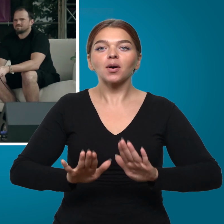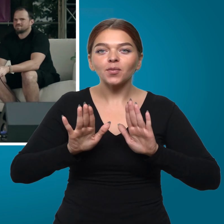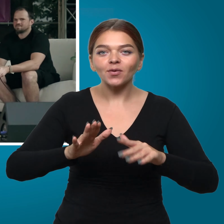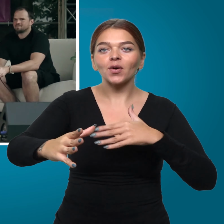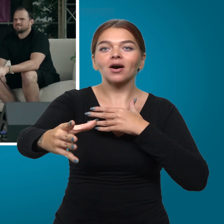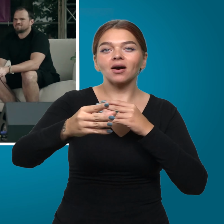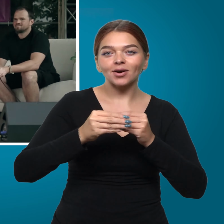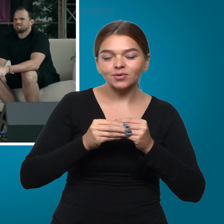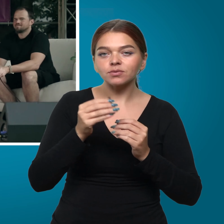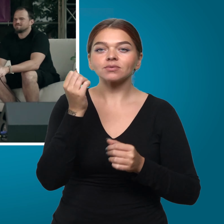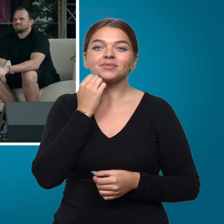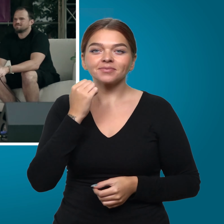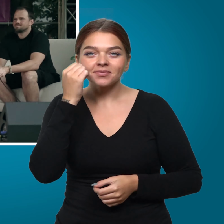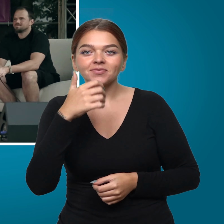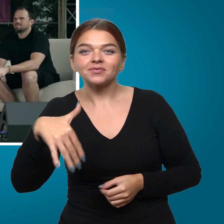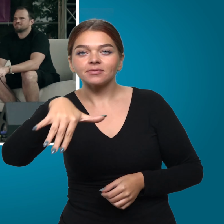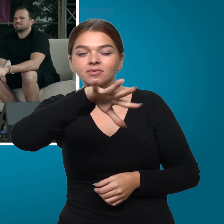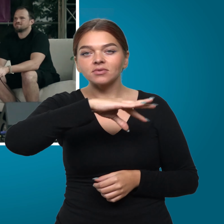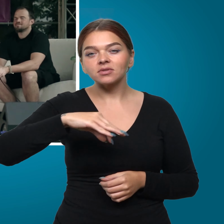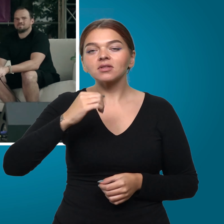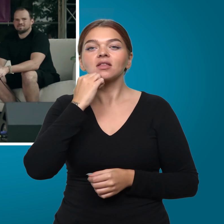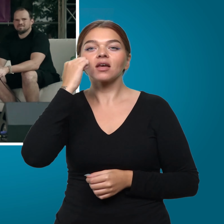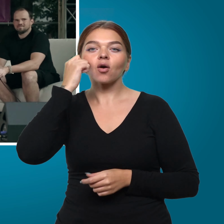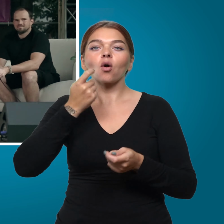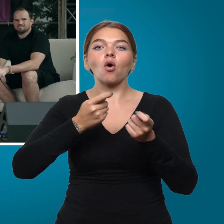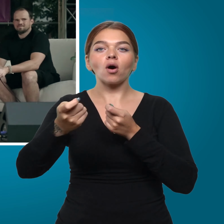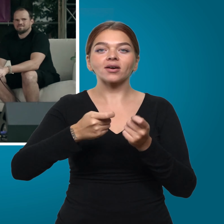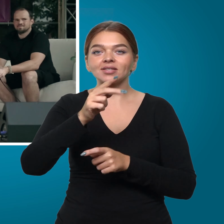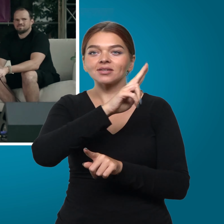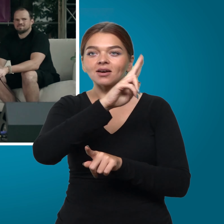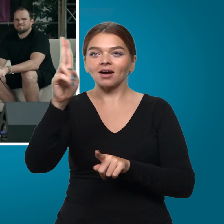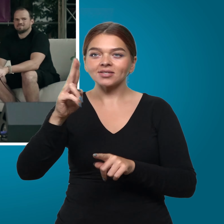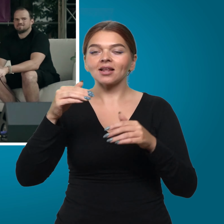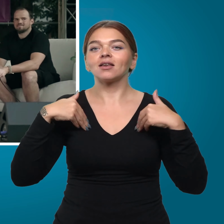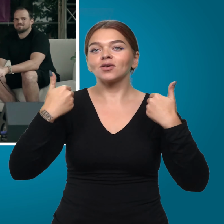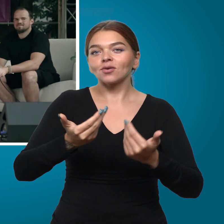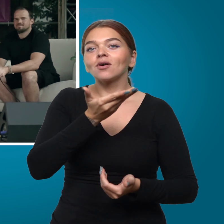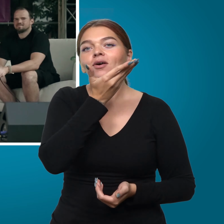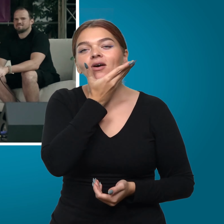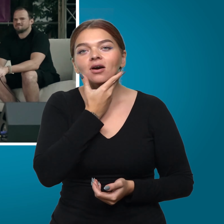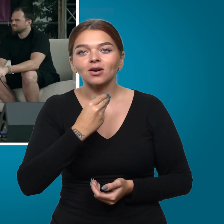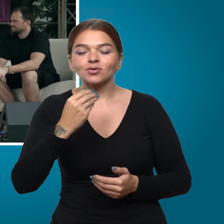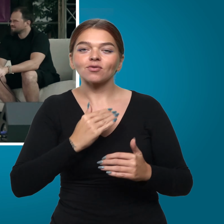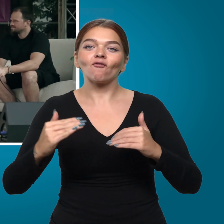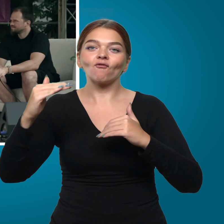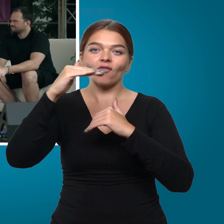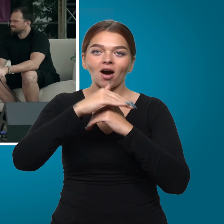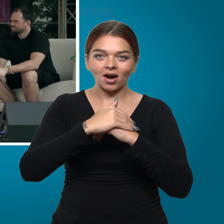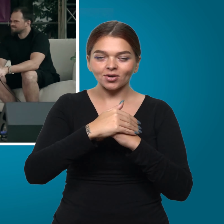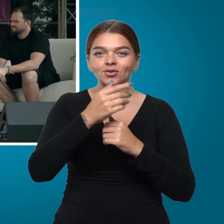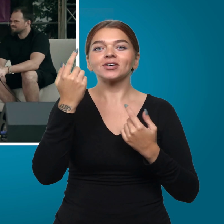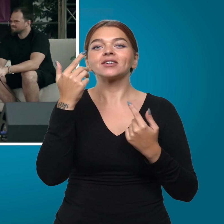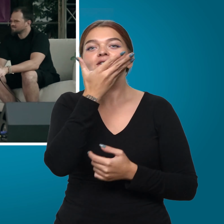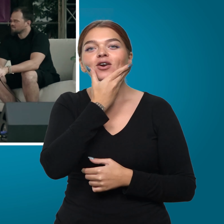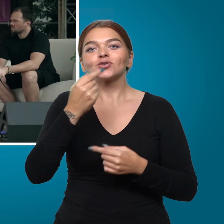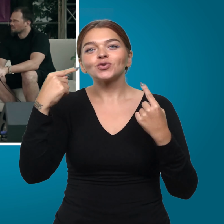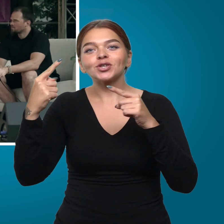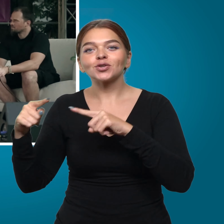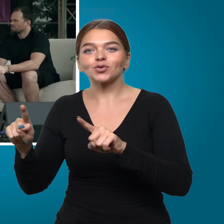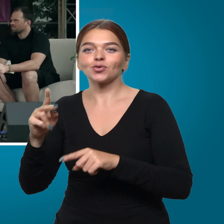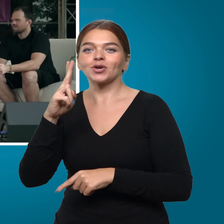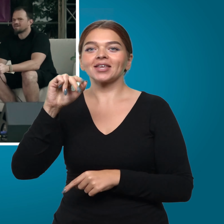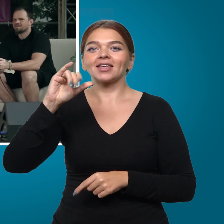pabuvo kieme kartu su mumis ir dėkoju ir organizatoriams ir linkiu jums dar gražaus vakaro ir gražių kitų